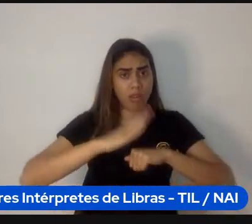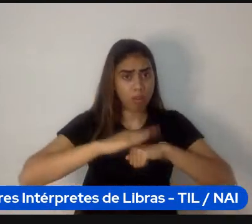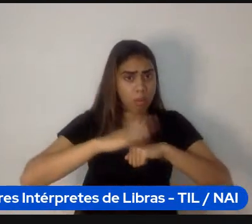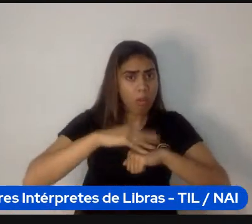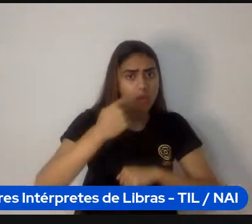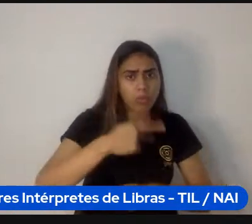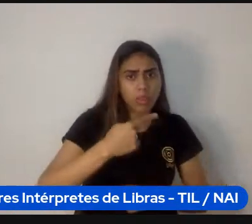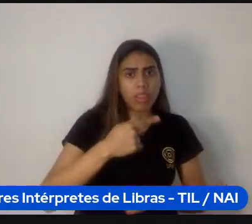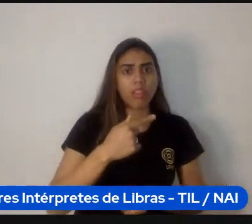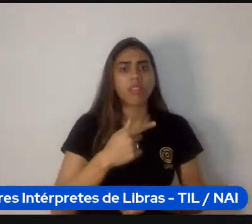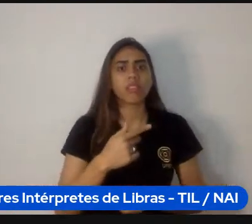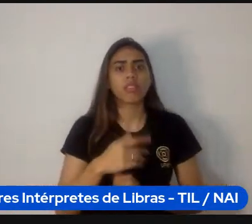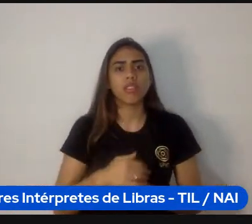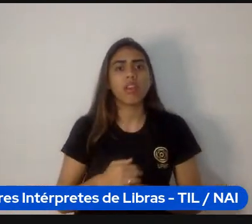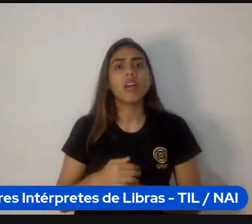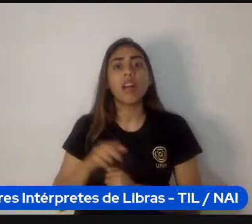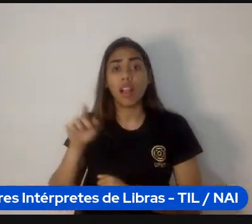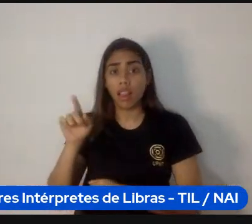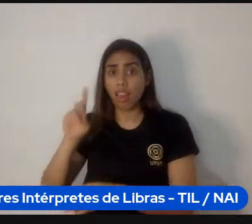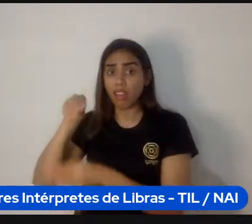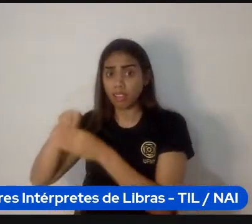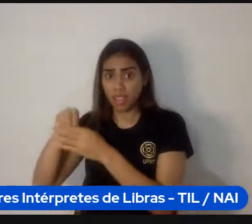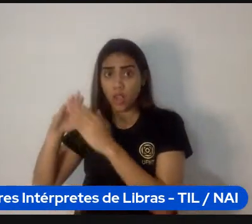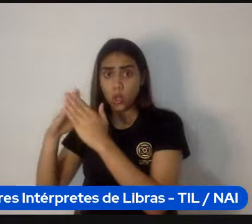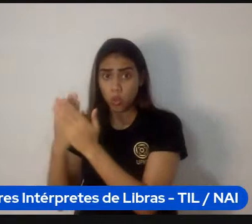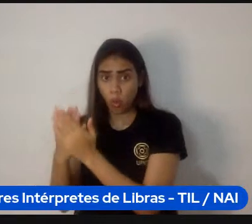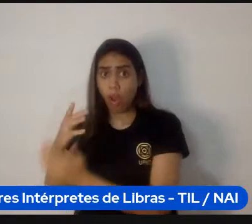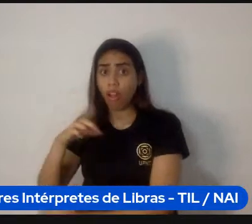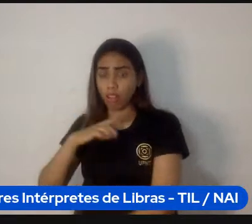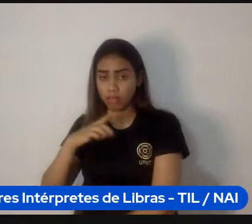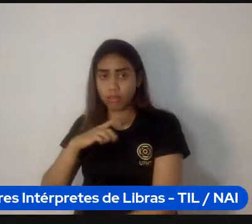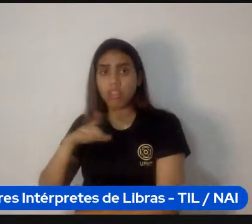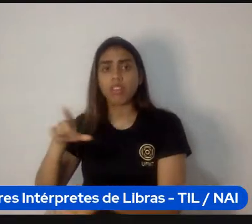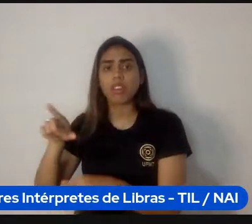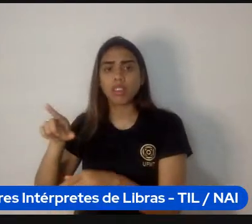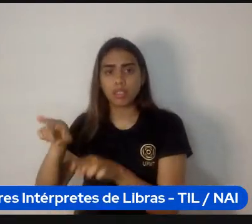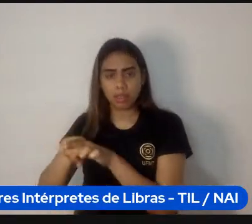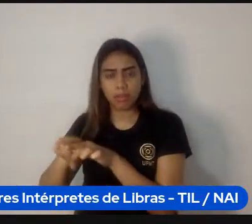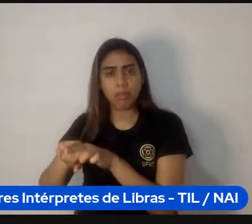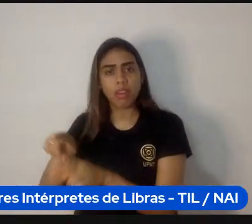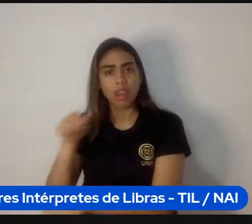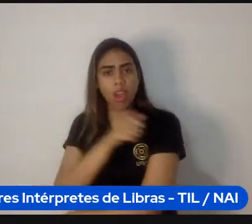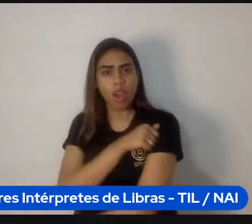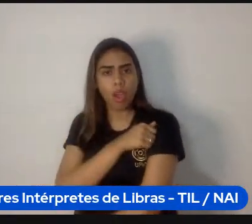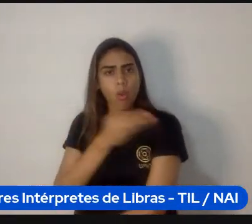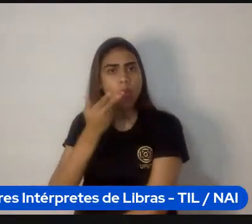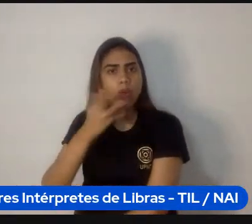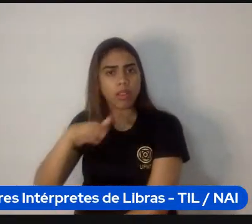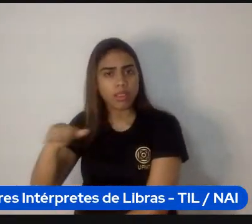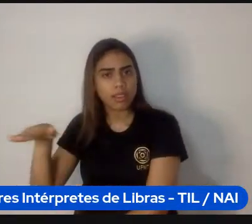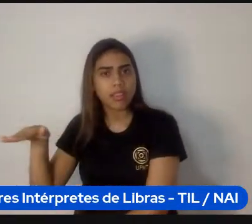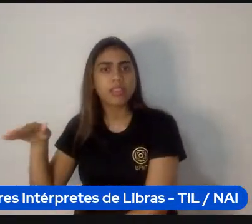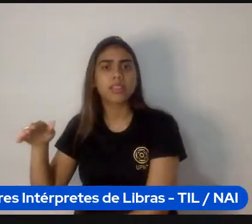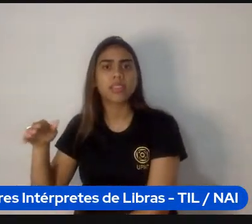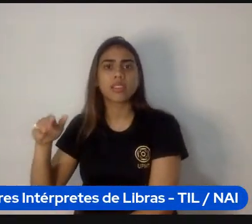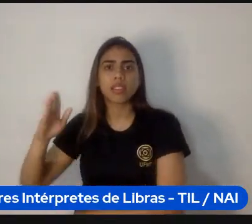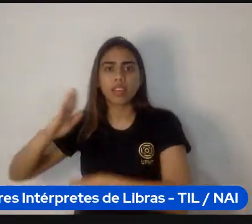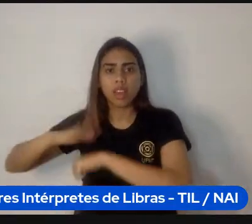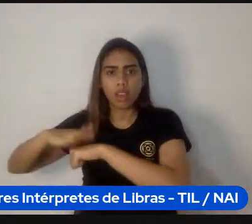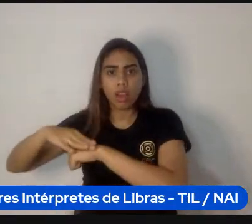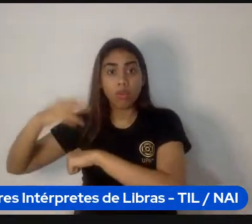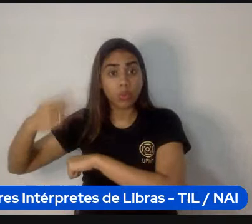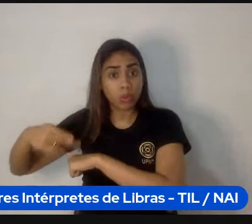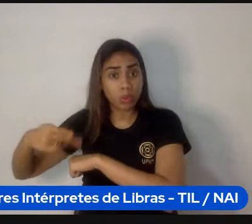dessa família. Precisamos ter políticas em que tem um momento que a família precisa se afastar da escola porque as famílias não vão para a